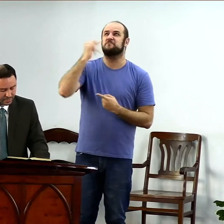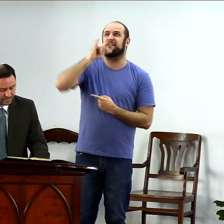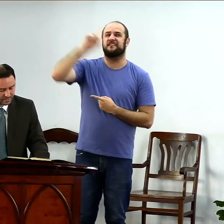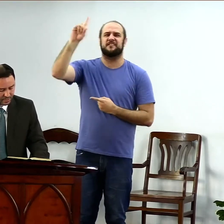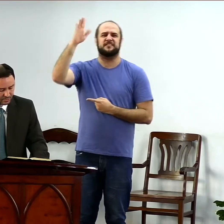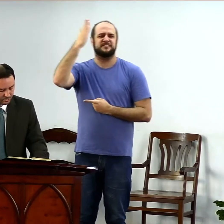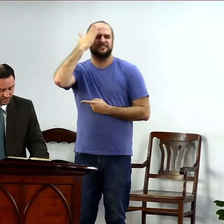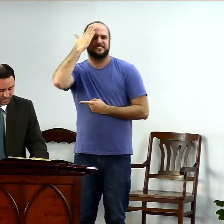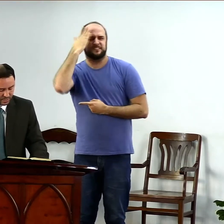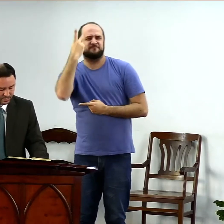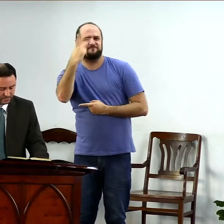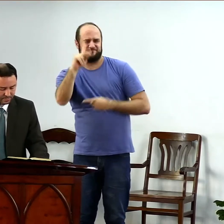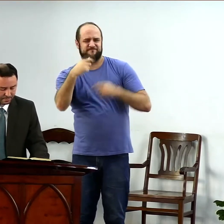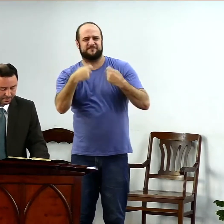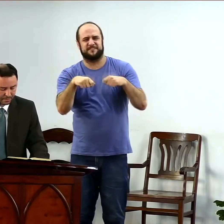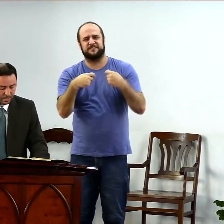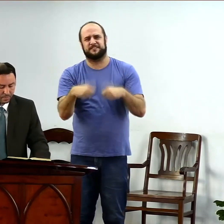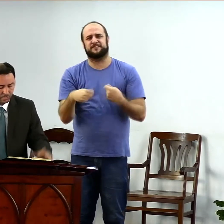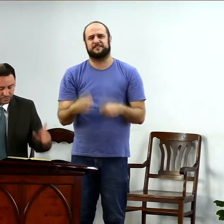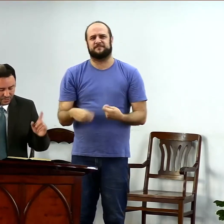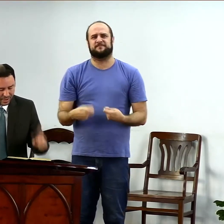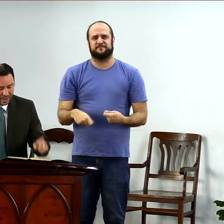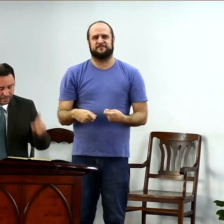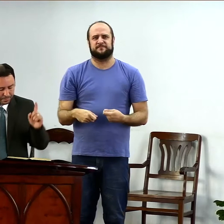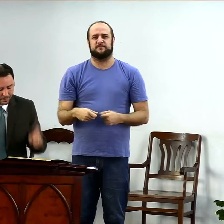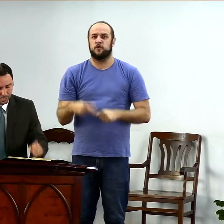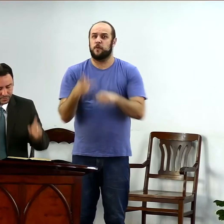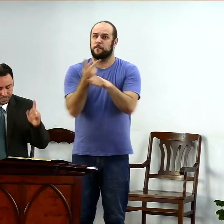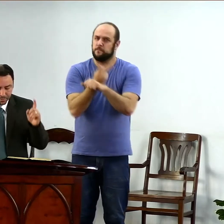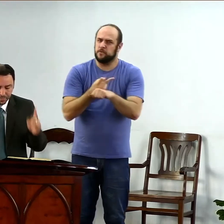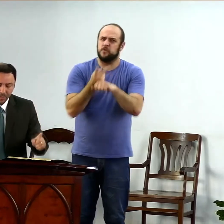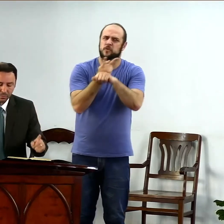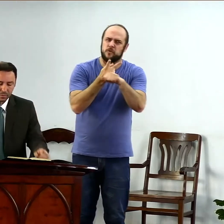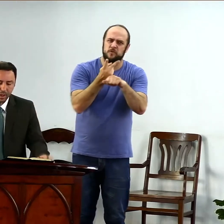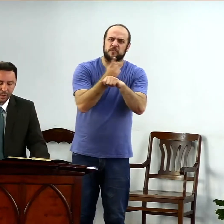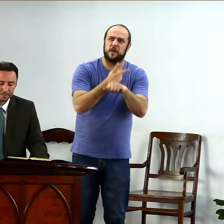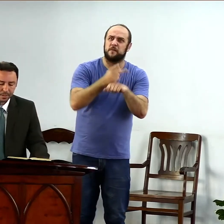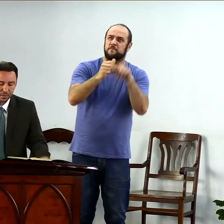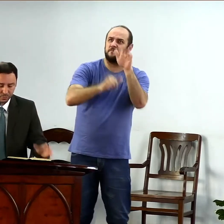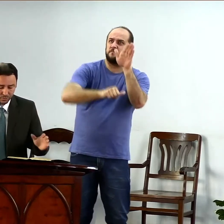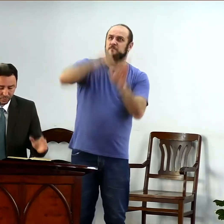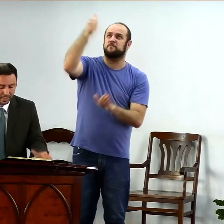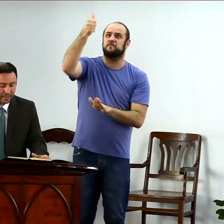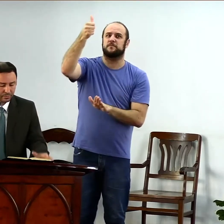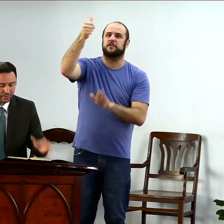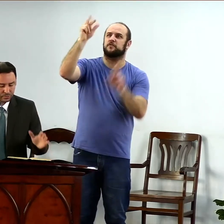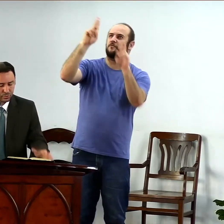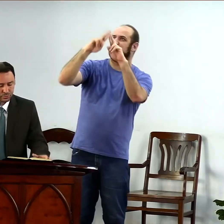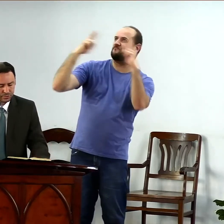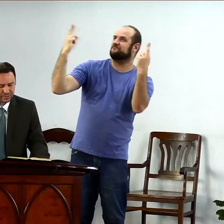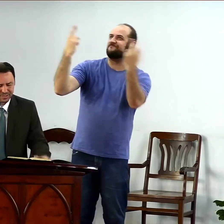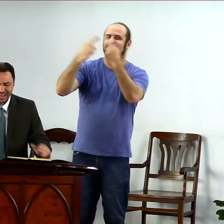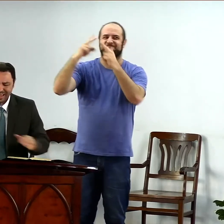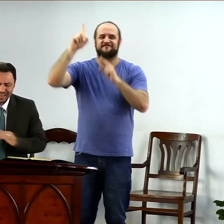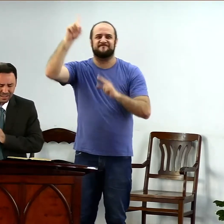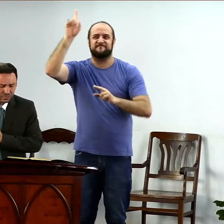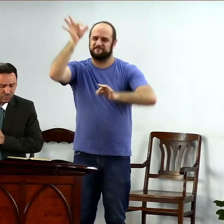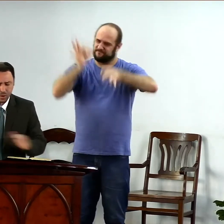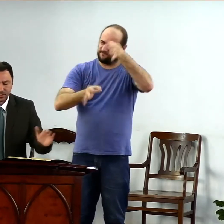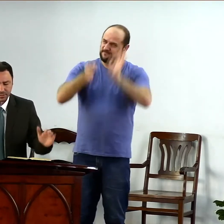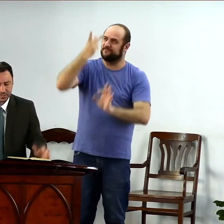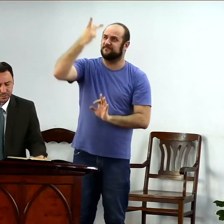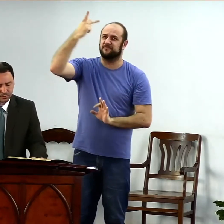sabe que necessitais de todas elas. Buscai, pois, em primeiro lugar o seu reino e a sua justiça,